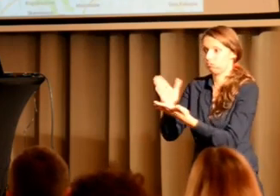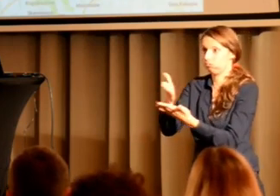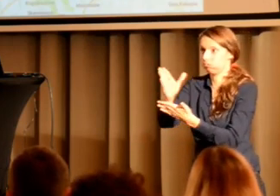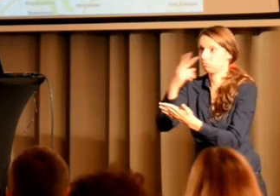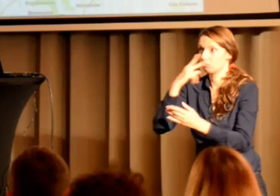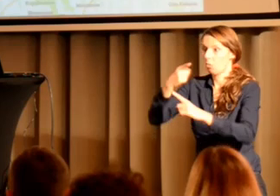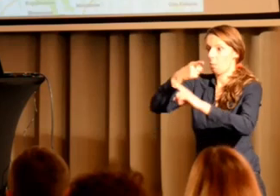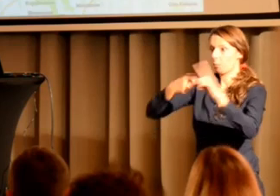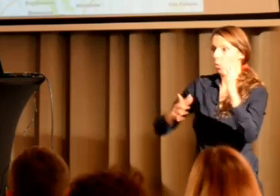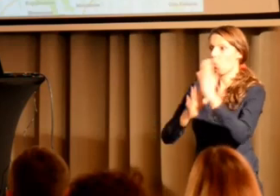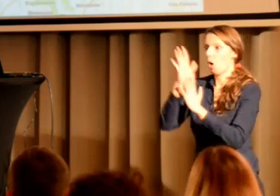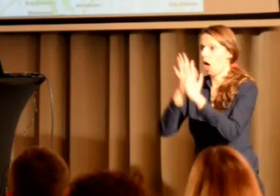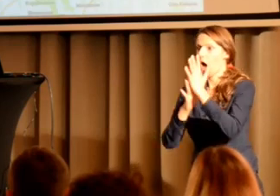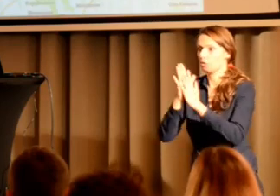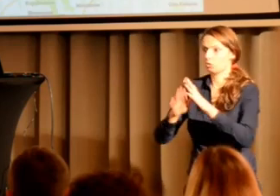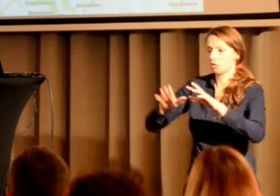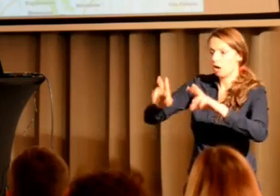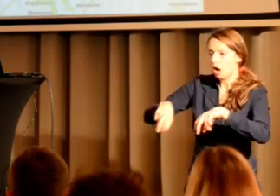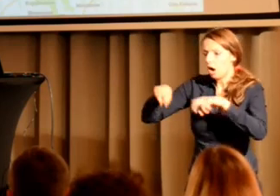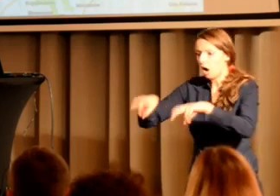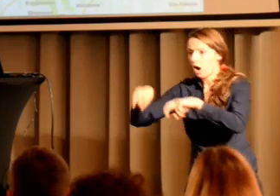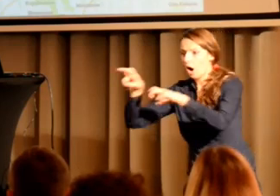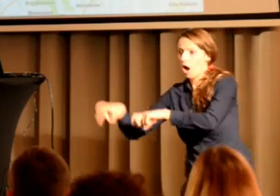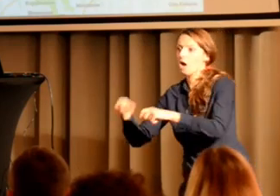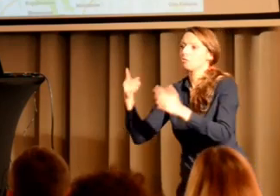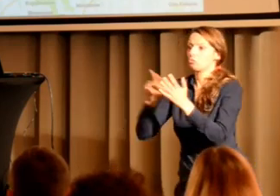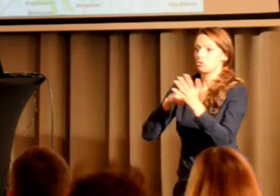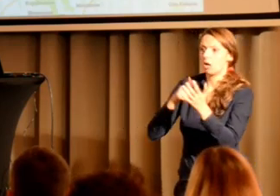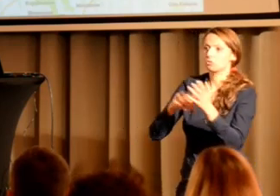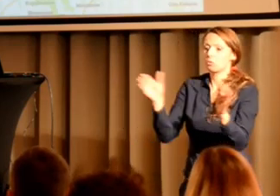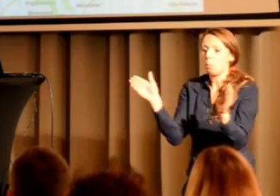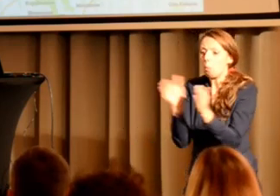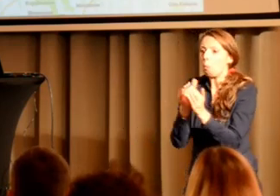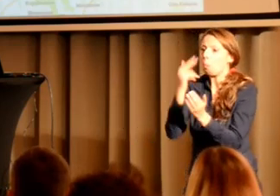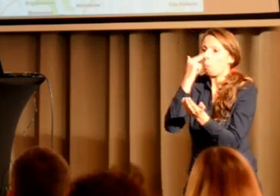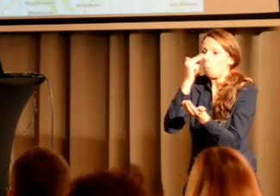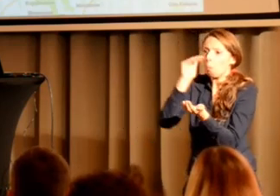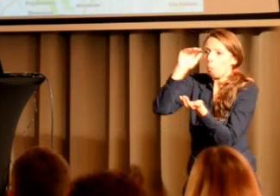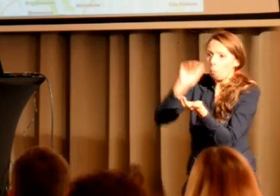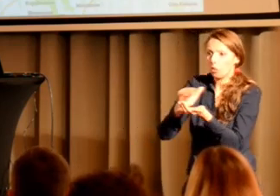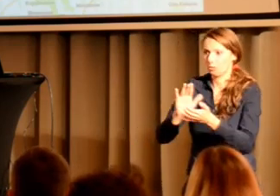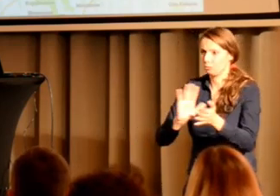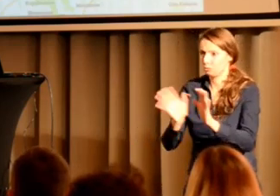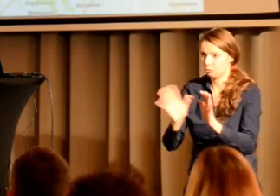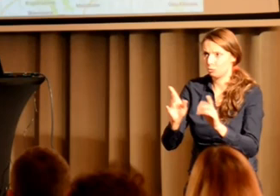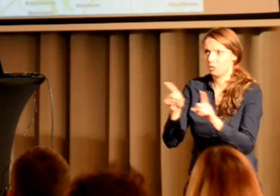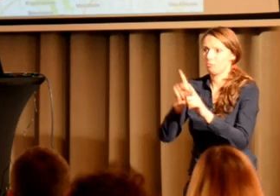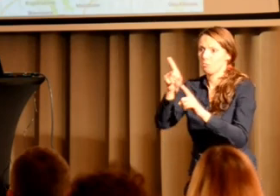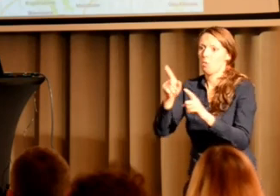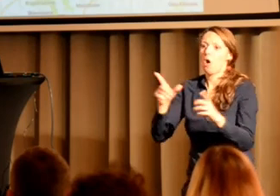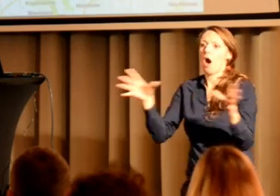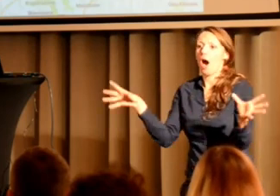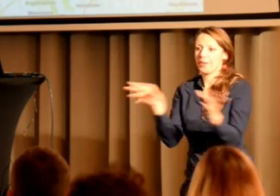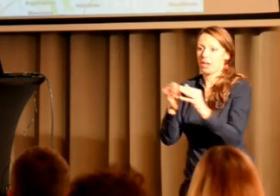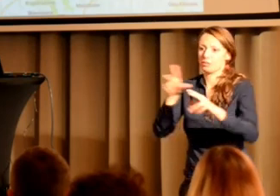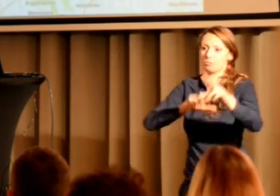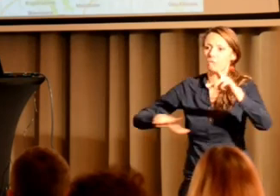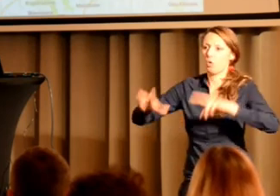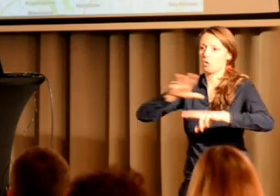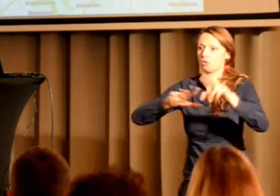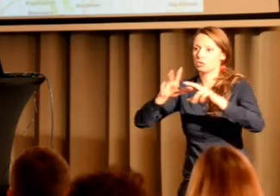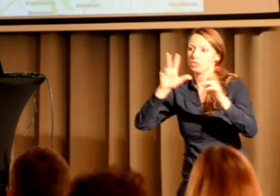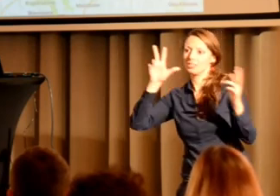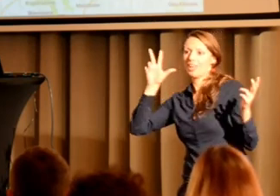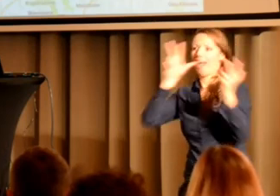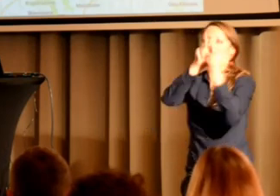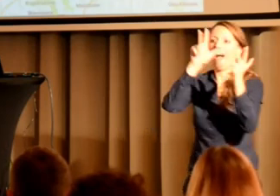często siedział ze szczeniakami, polował na łosie z rodziną, jadł te łosie tam na